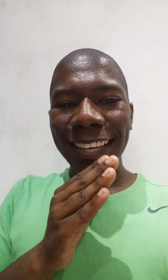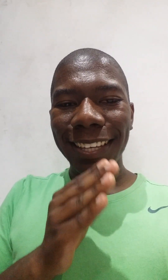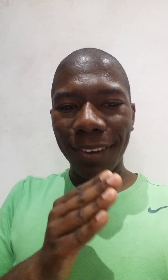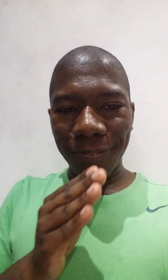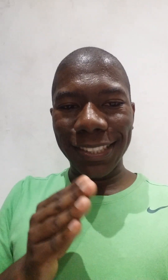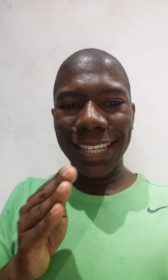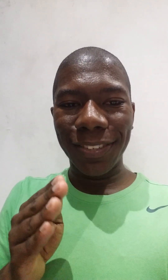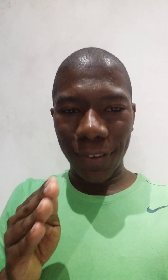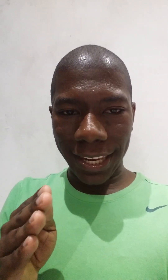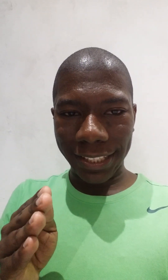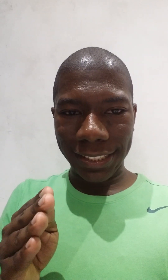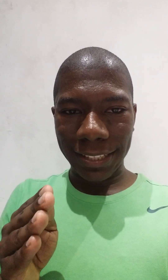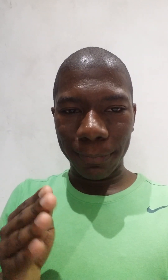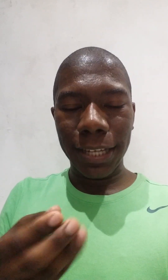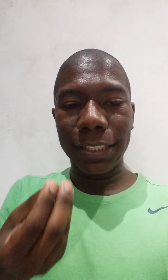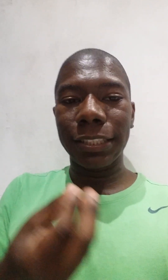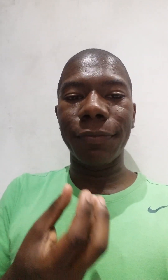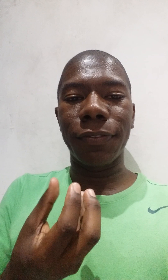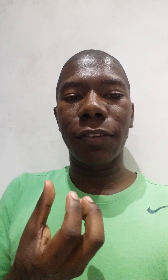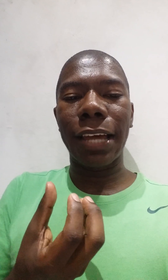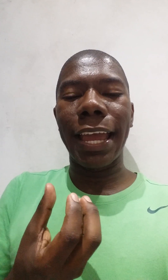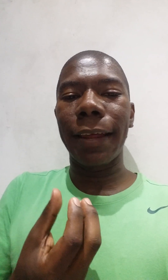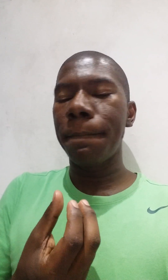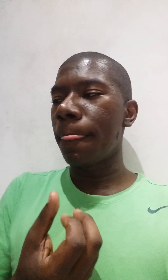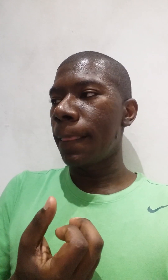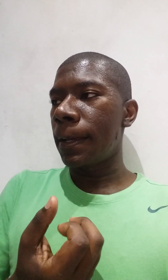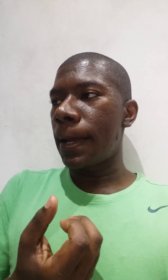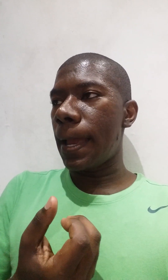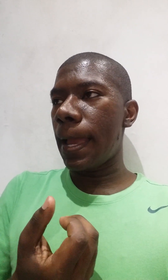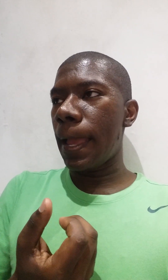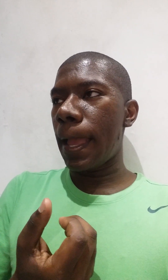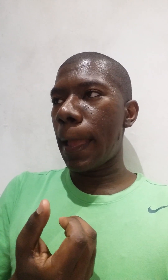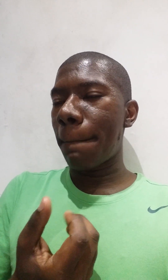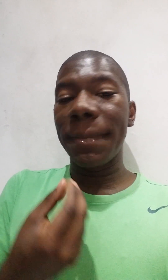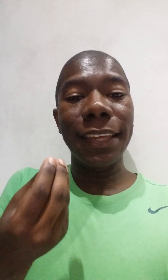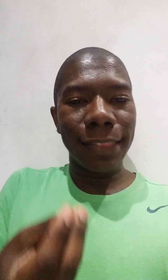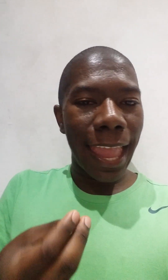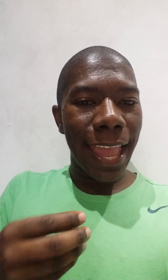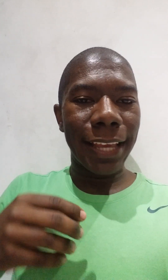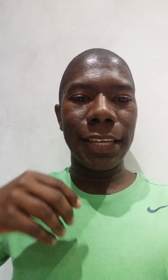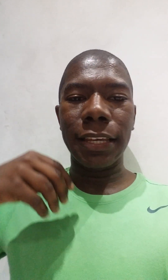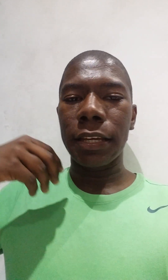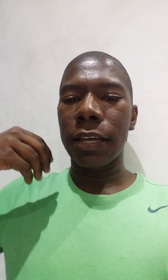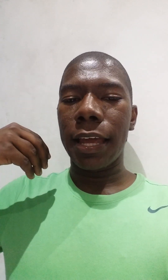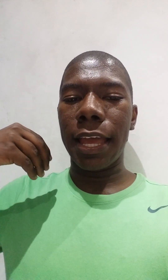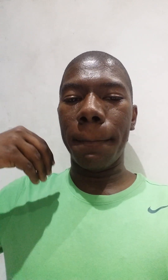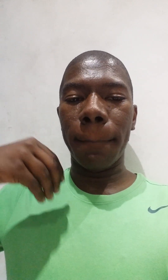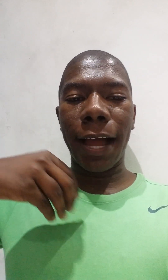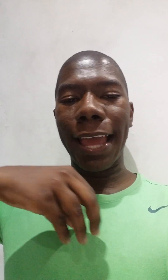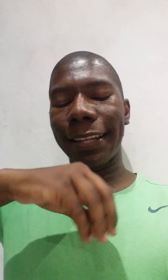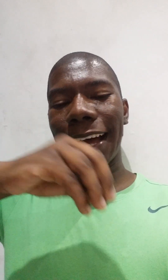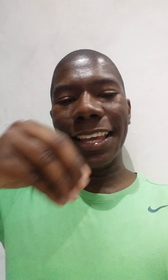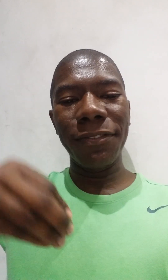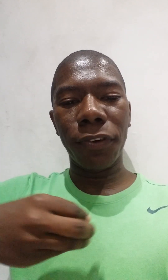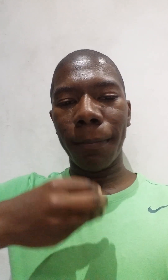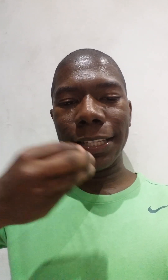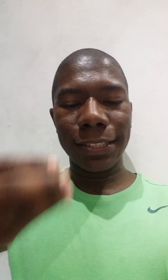que vai fazer a diferença que a gente tá vivendo na era bigtech a era da